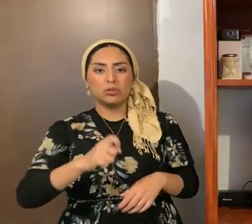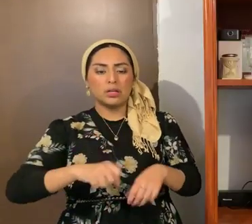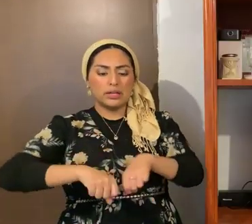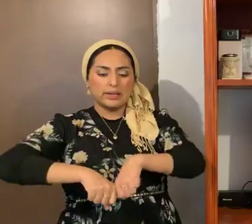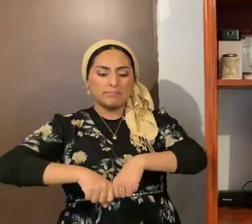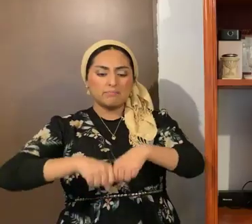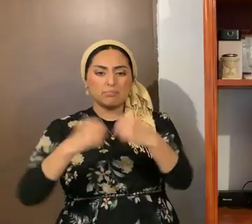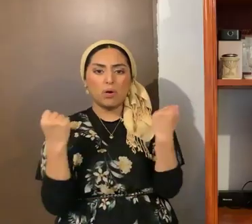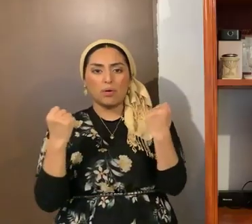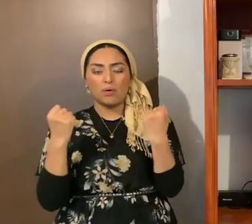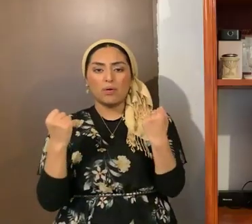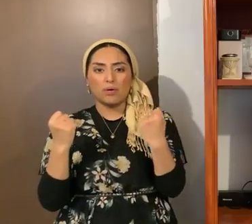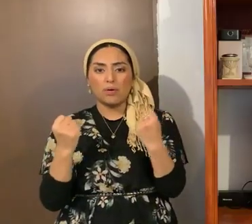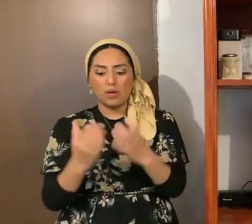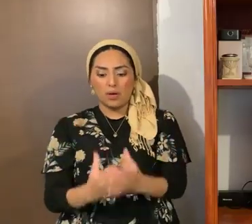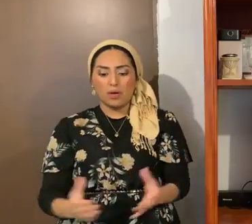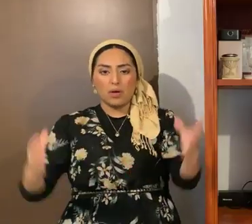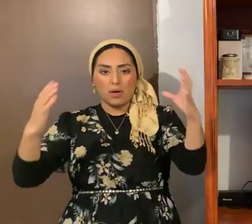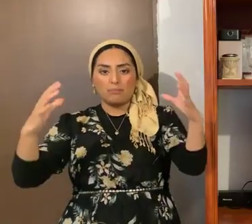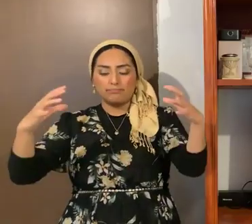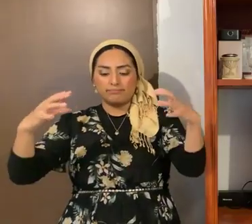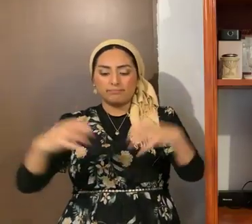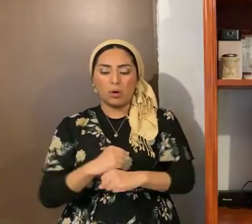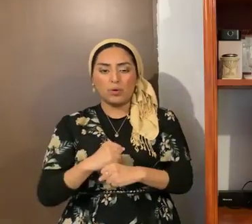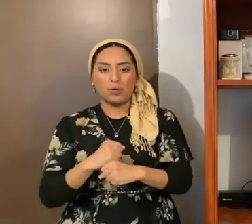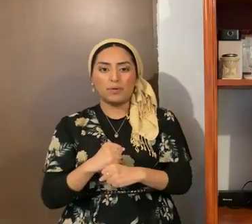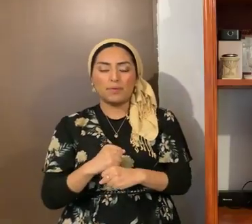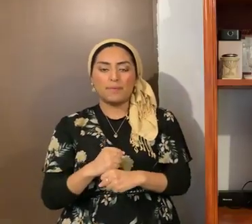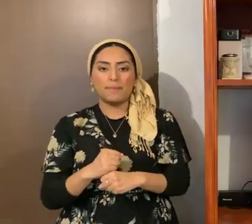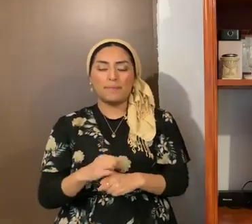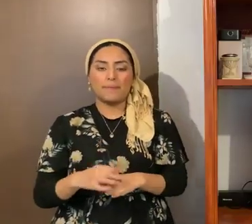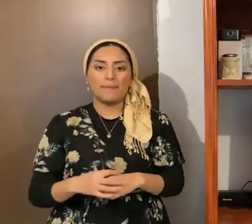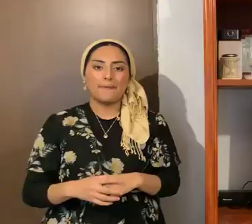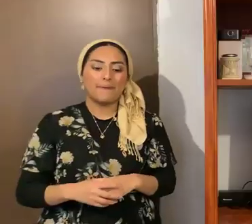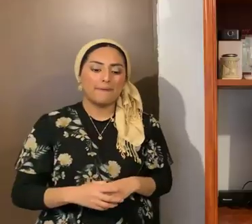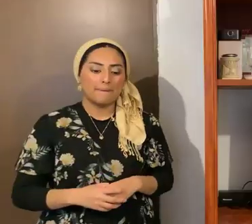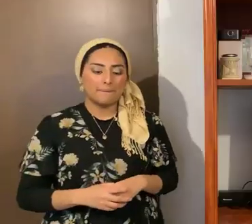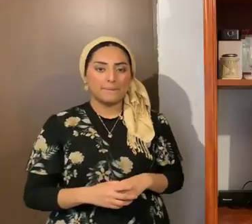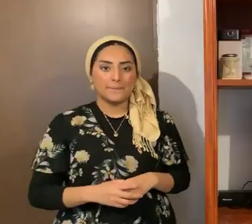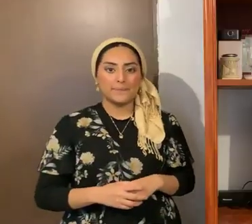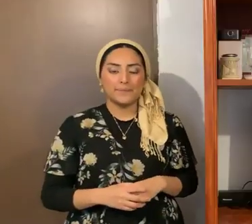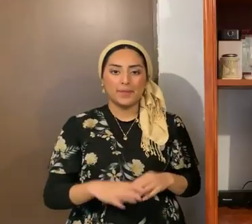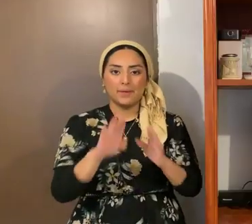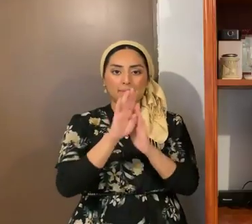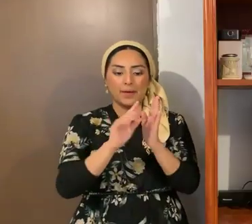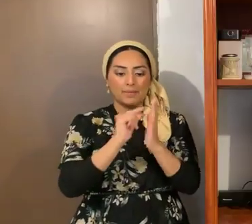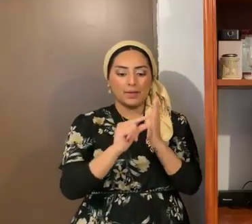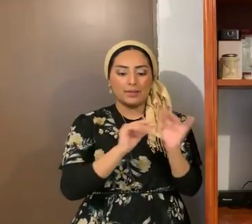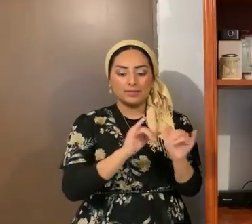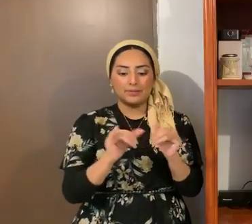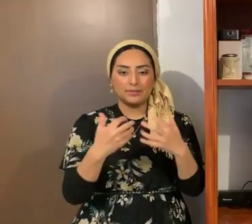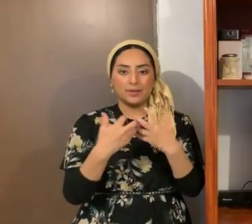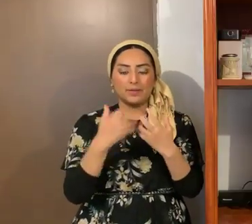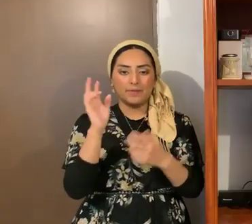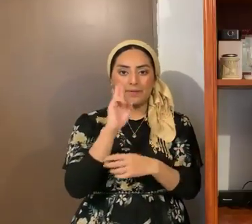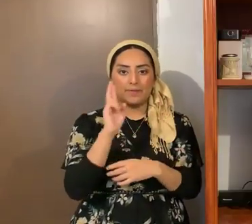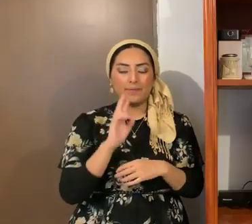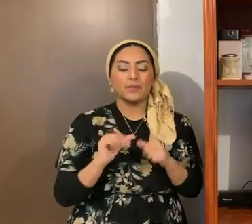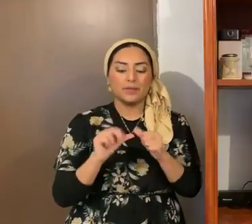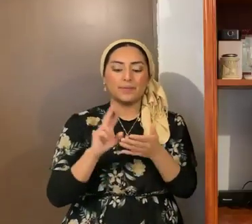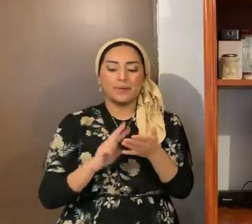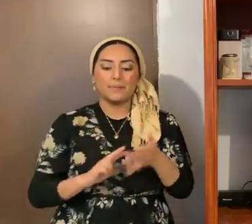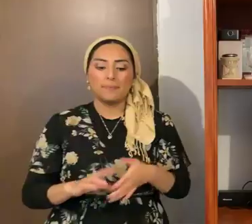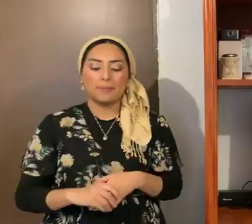alfarero los desmenuzarás. Es que es Yahshua HaMashiach que viene ya. Aleluya. Esas citas te remiten a Apocalipsis, esa cita.